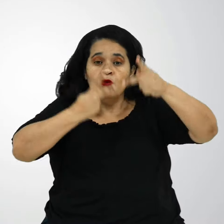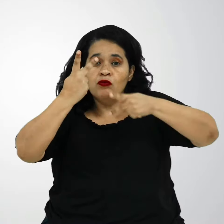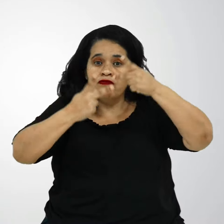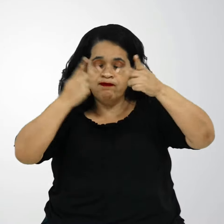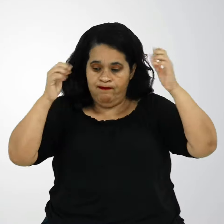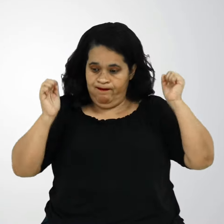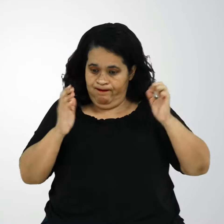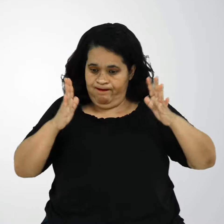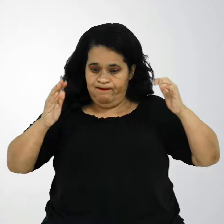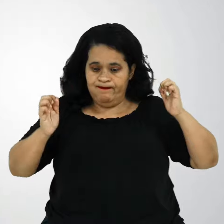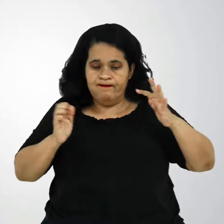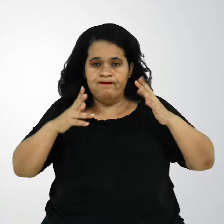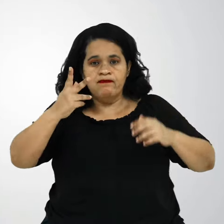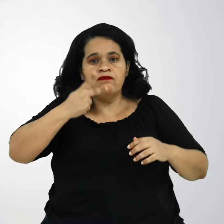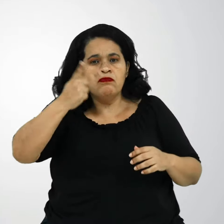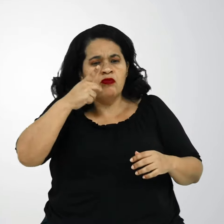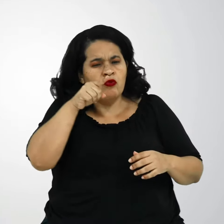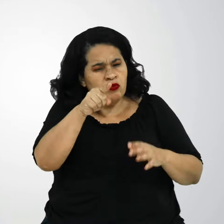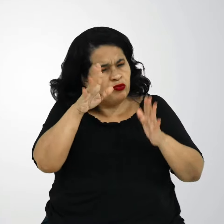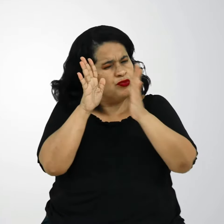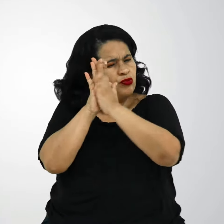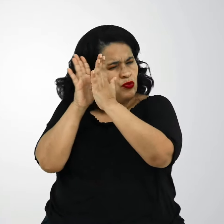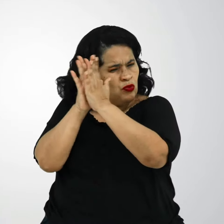o decreto, a ordem já foi dada.